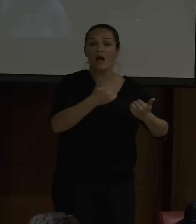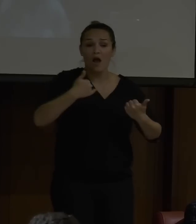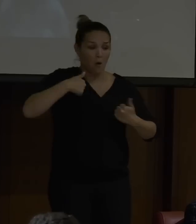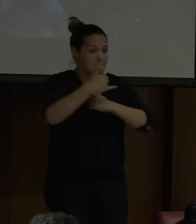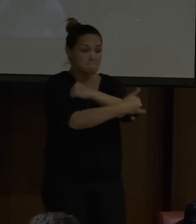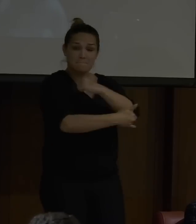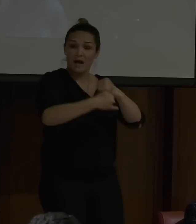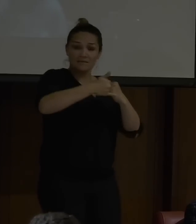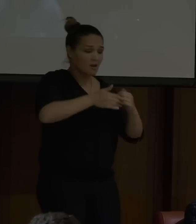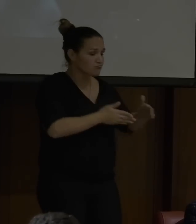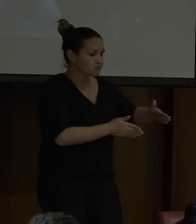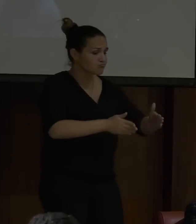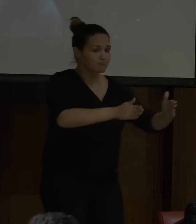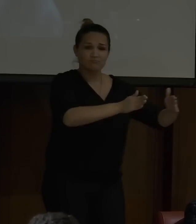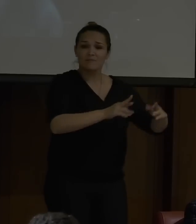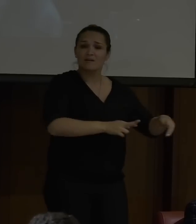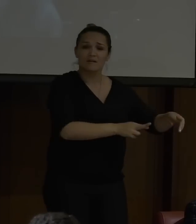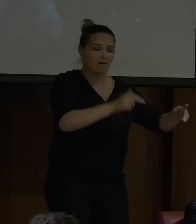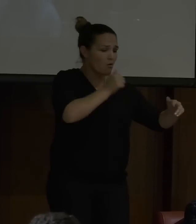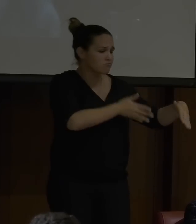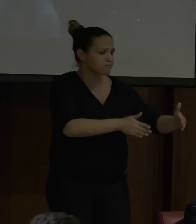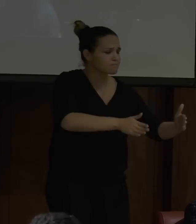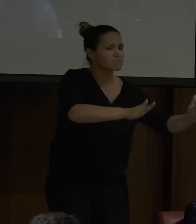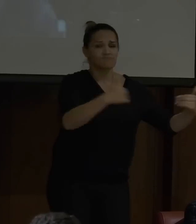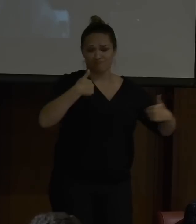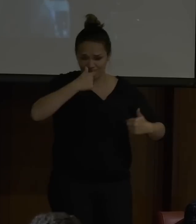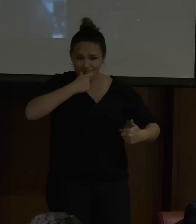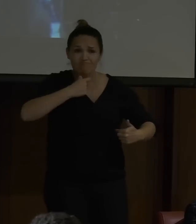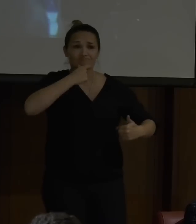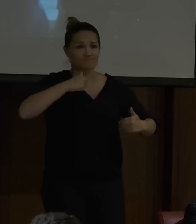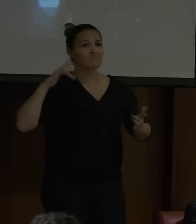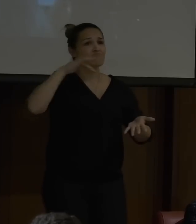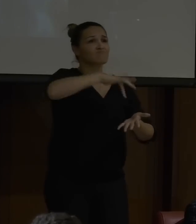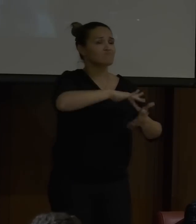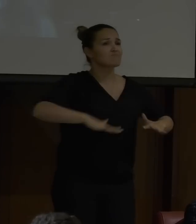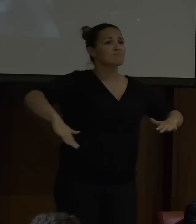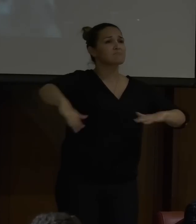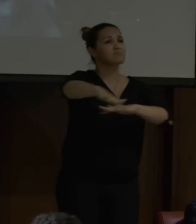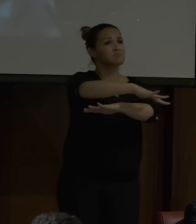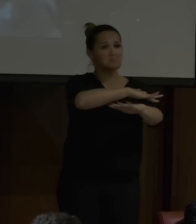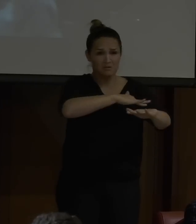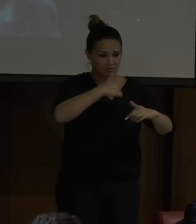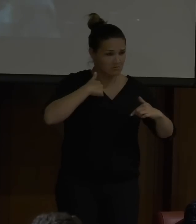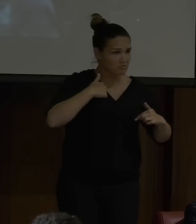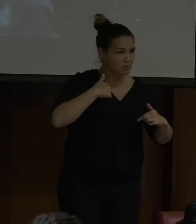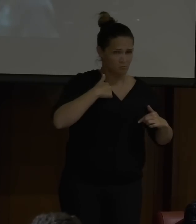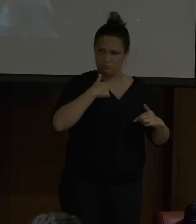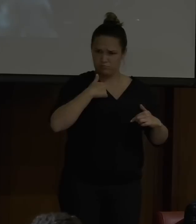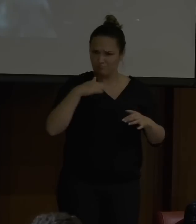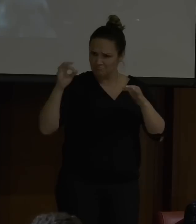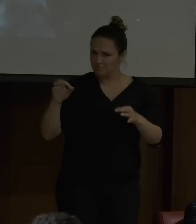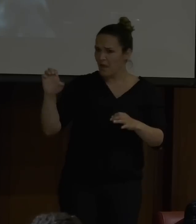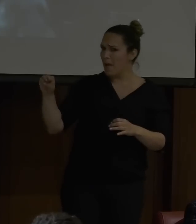paseo es de Leandro Díaz. Este paseo es de Leandro Díaz, pero parece